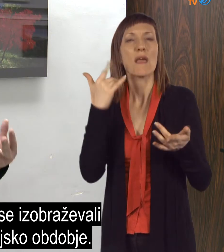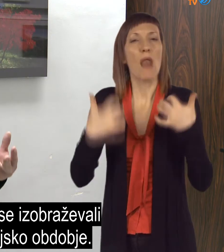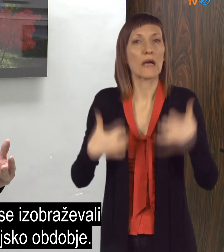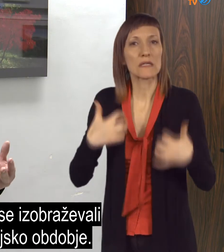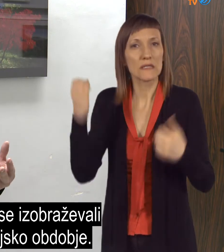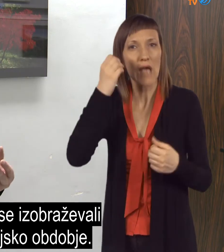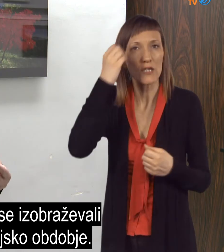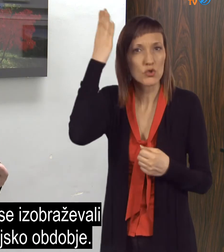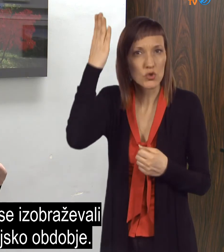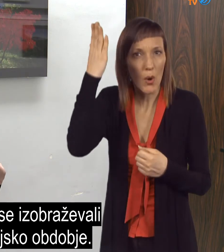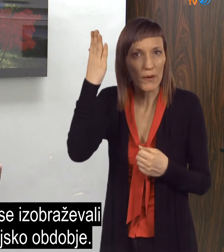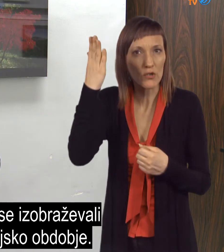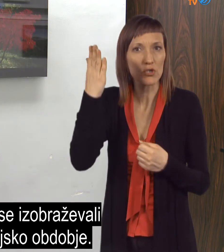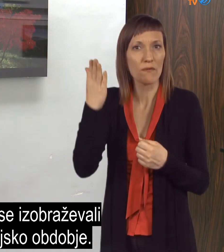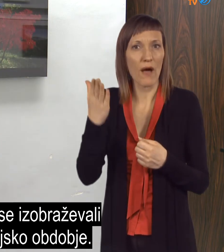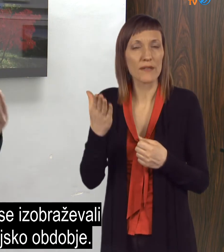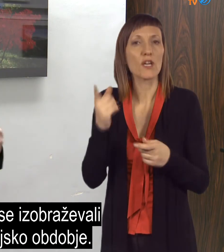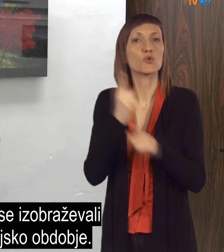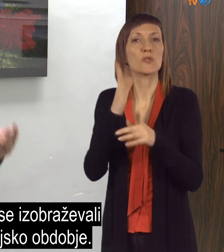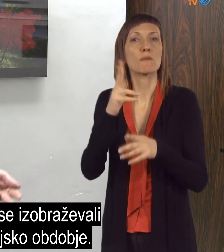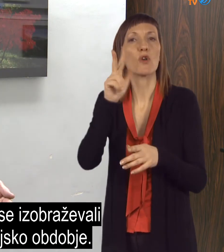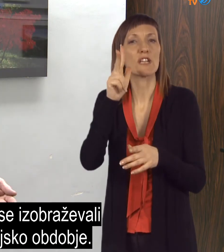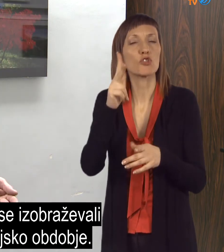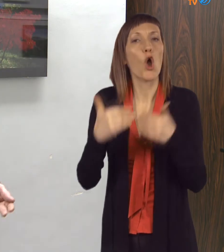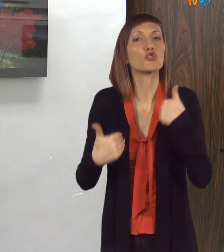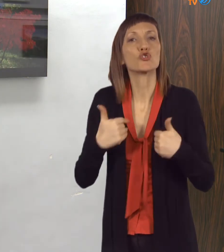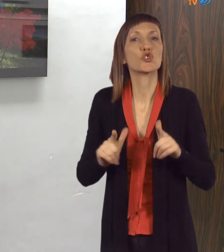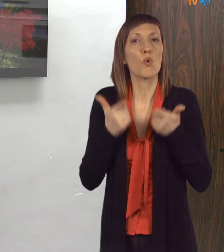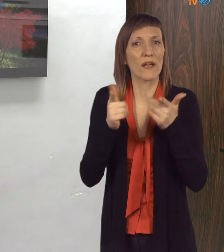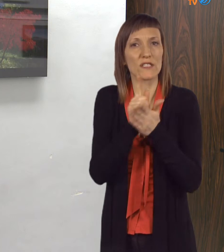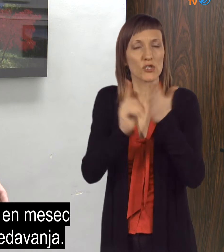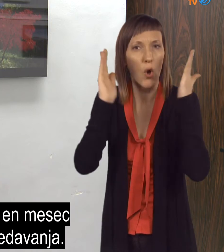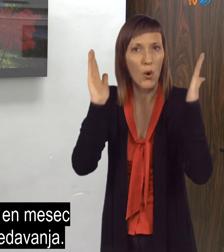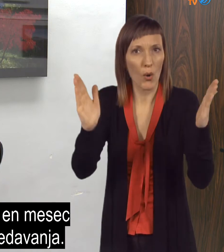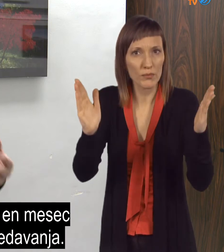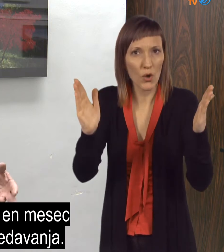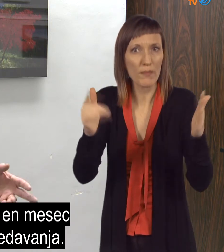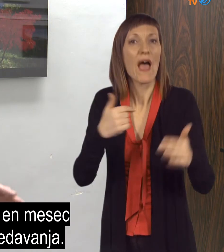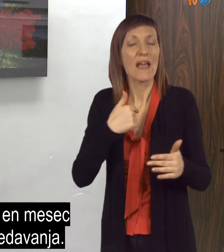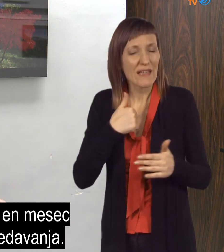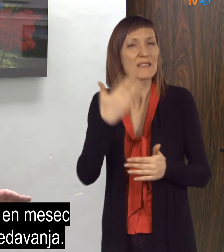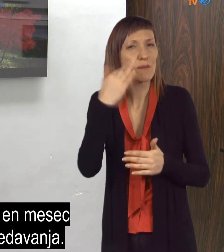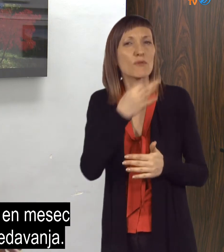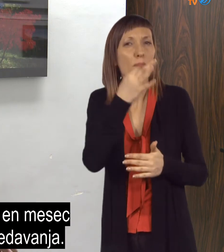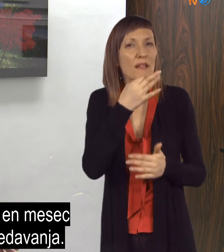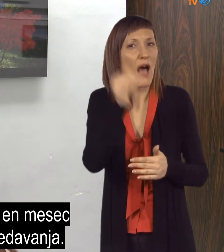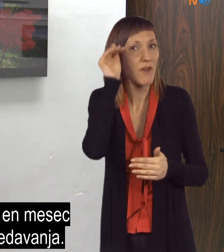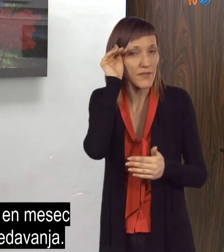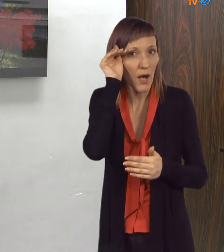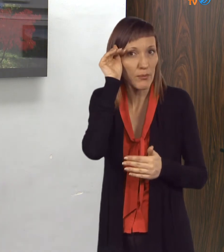za izobraževanje tretje življenjsko obdobje. Prijetno sem en mesec hodil na